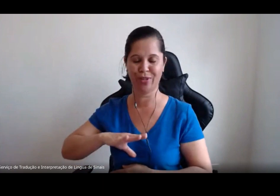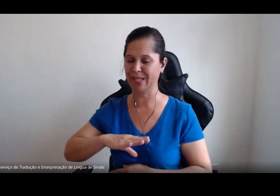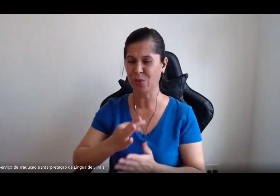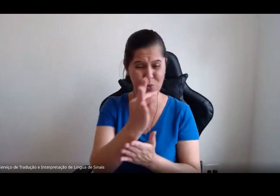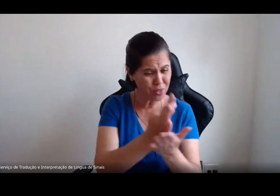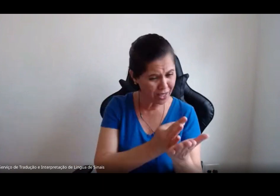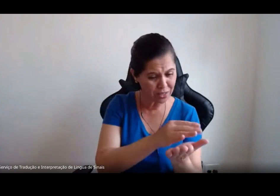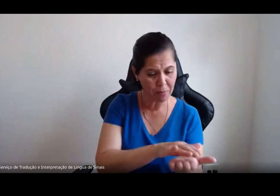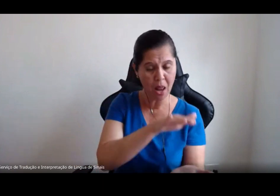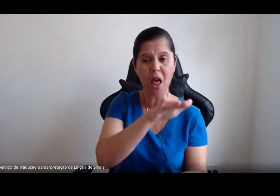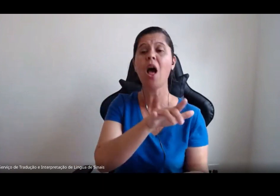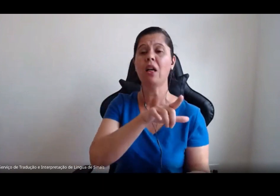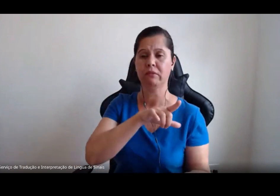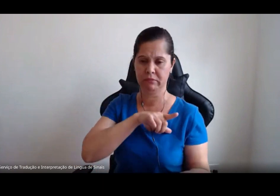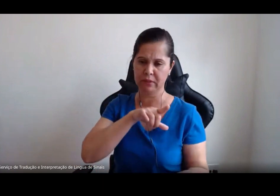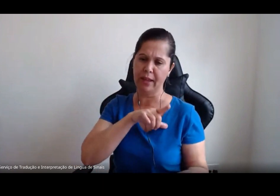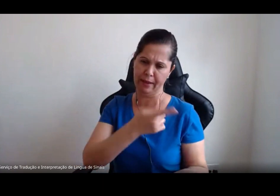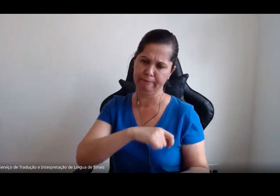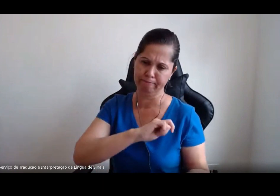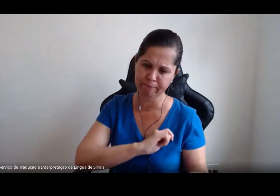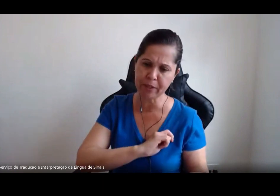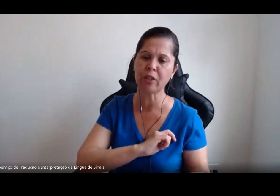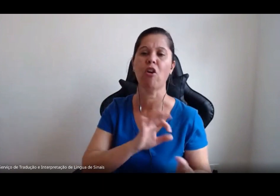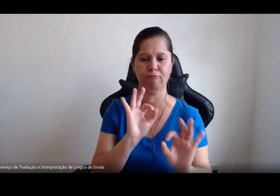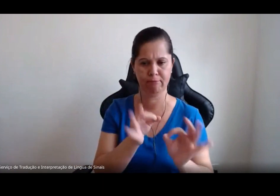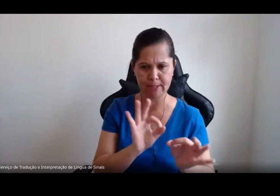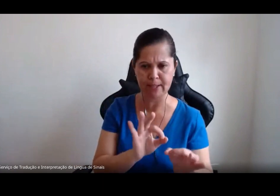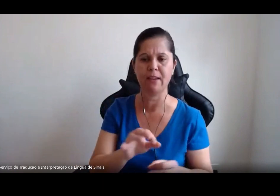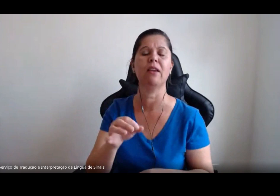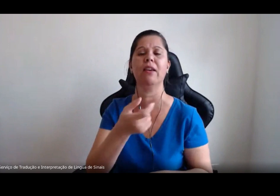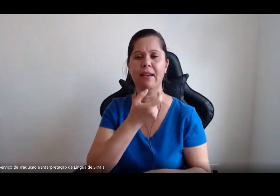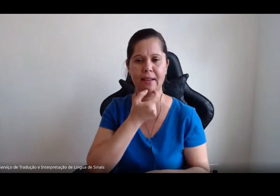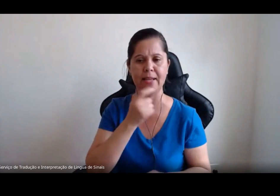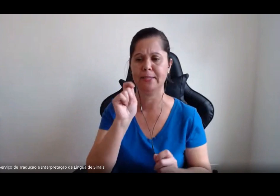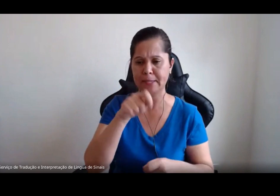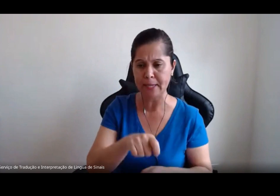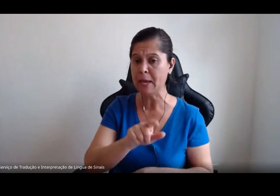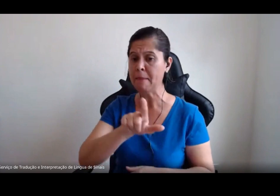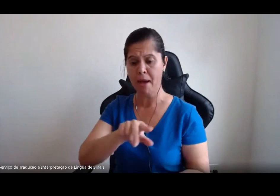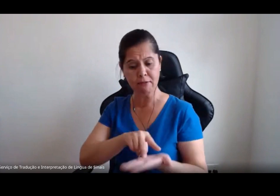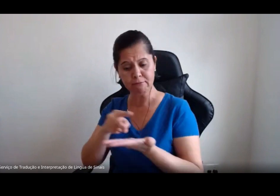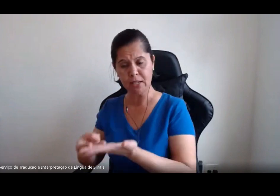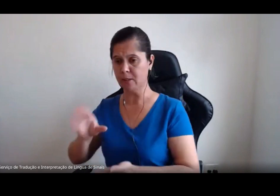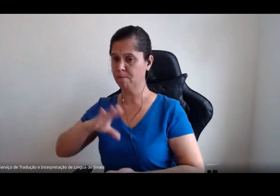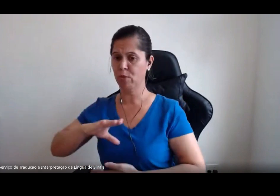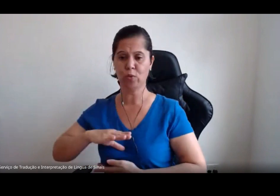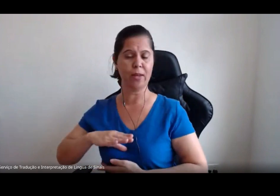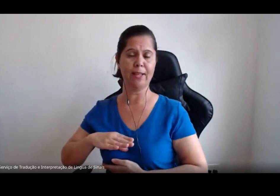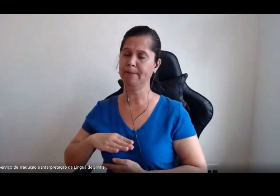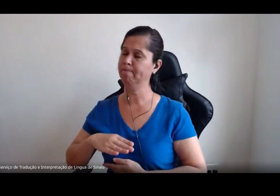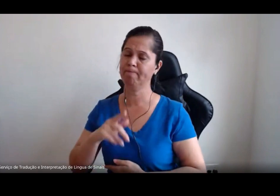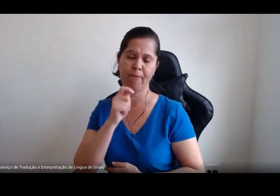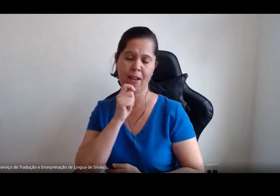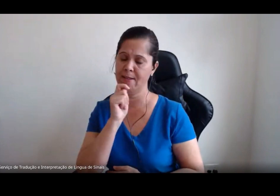para o português, por exemplo. Há textos em catalão e há textos traduzidos para o espanhol, até para o inglês, mas a gente não tem traduções